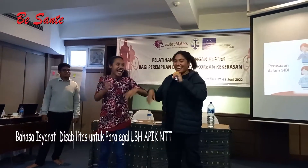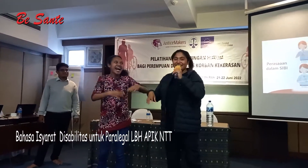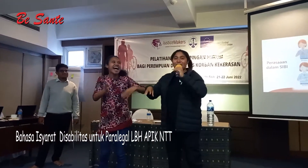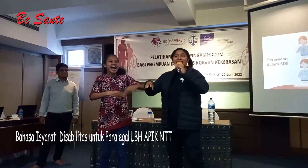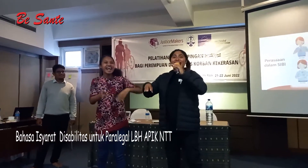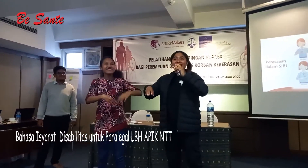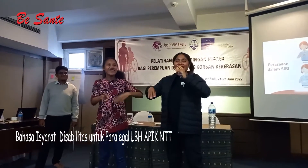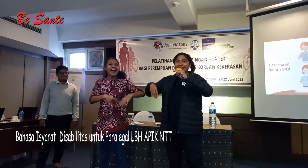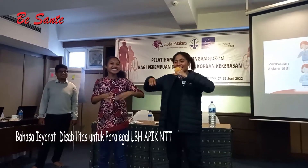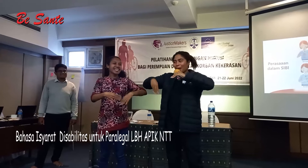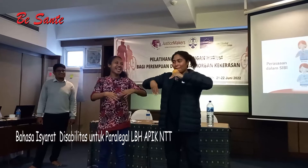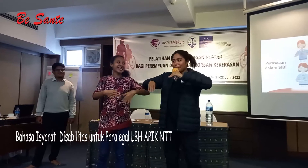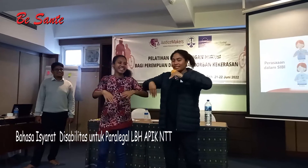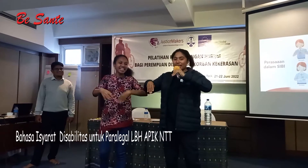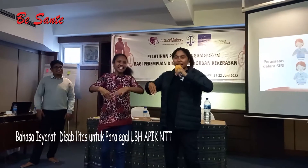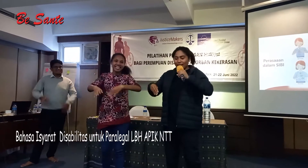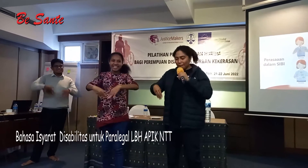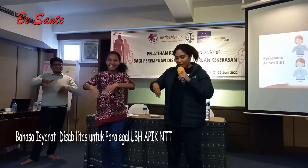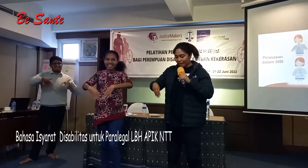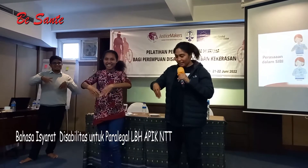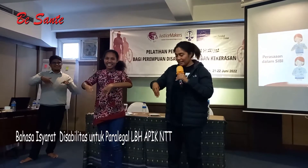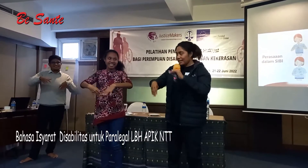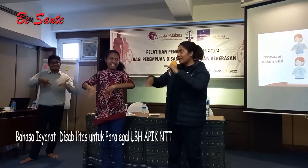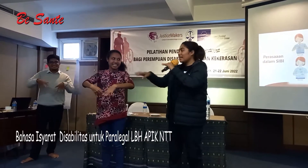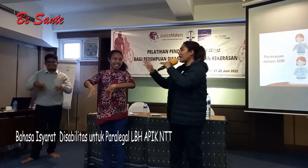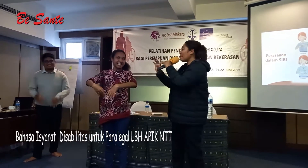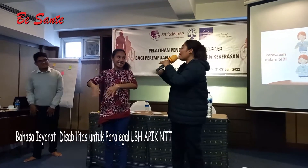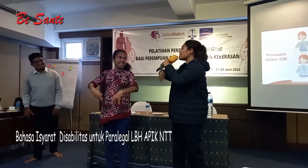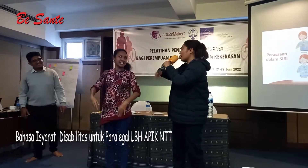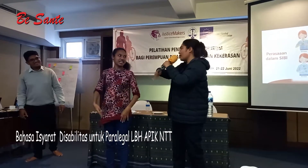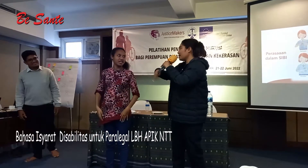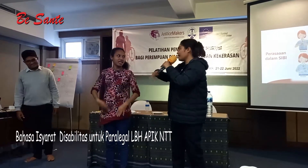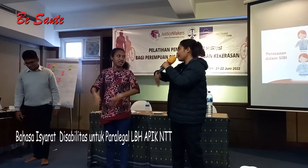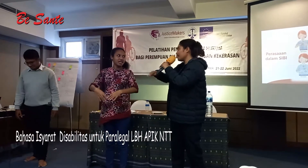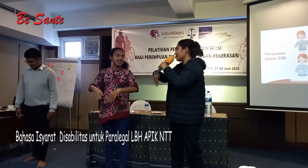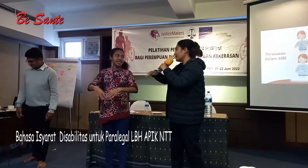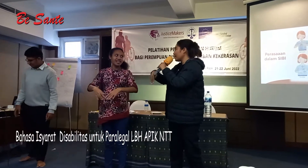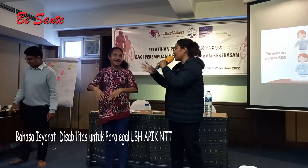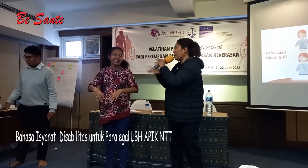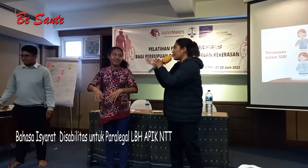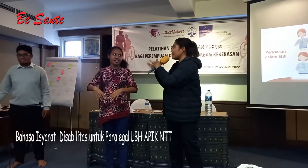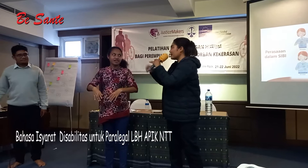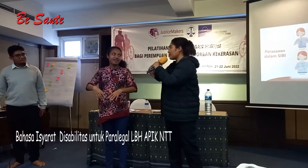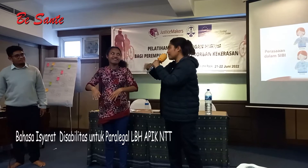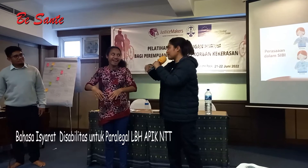Pacar. Pasar. Pasar. Kenapa? Kenapa pasar? Kenapa bahasa isyarat pasar seperti